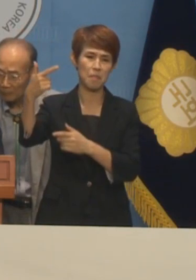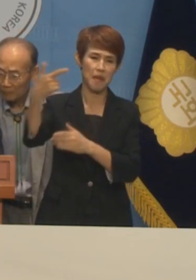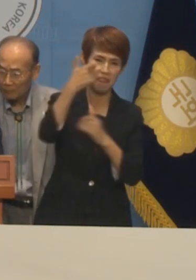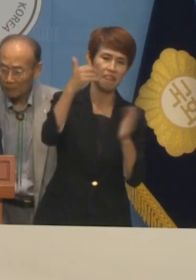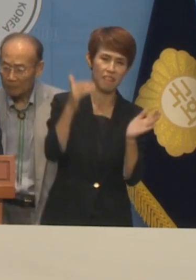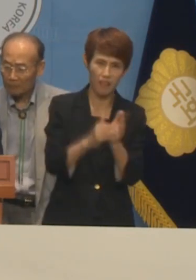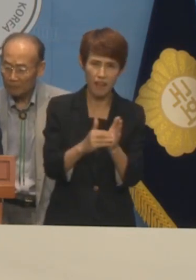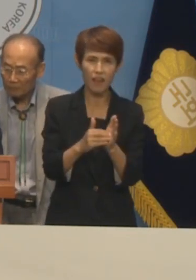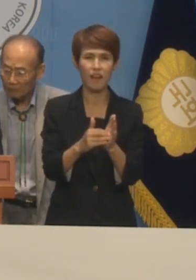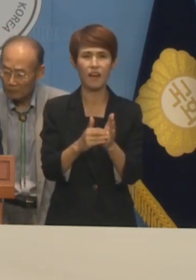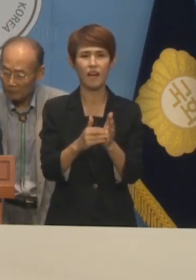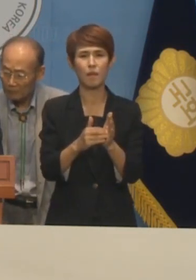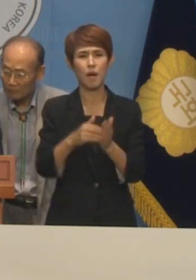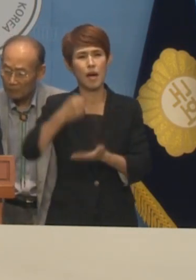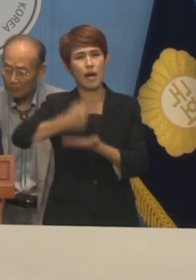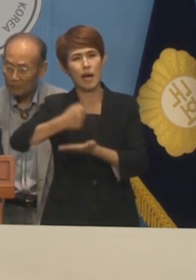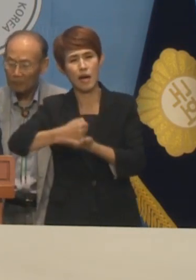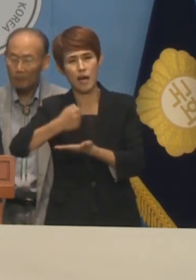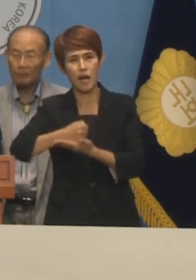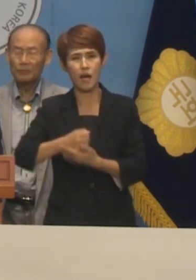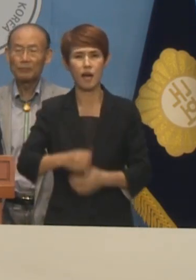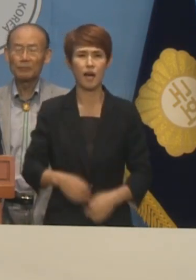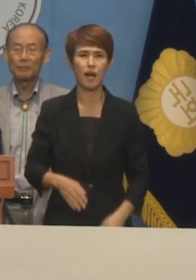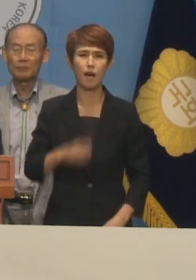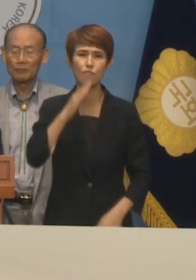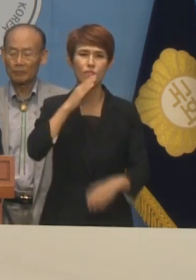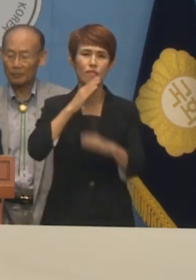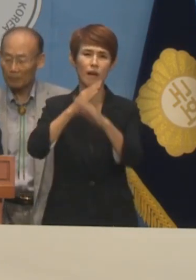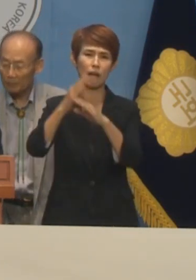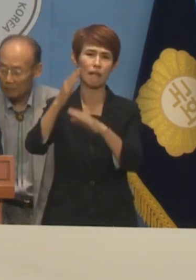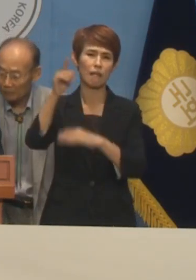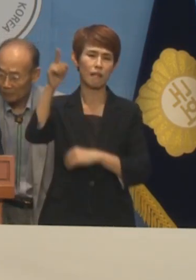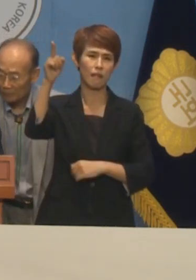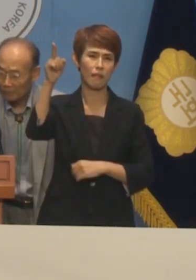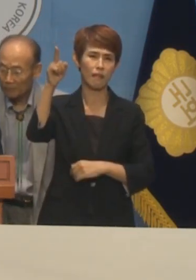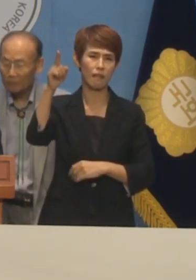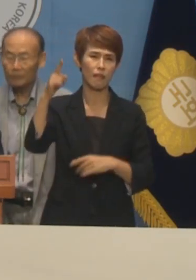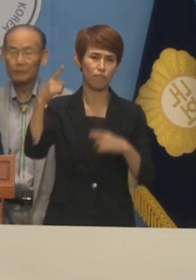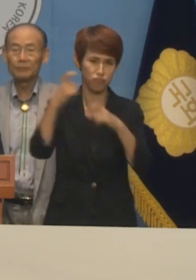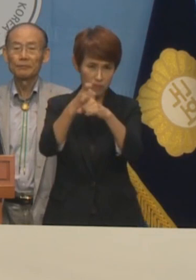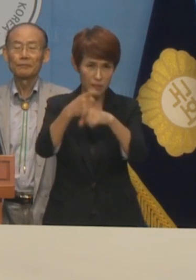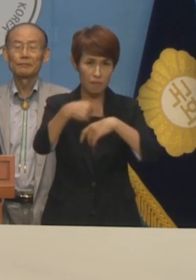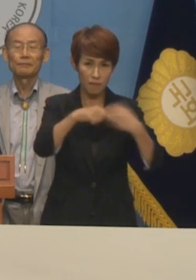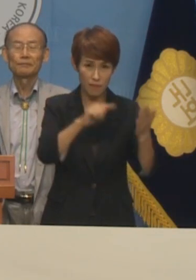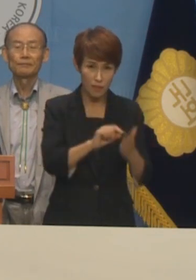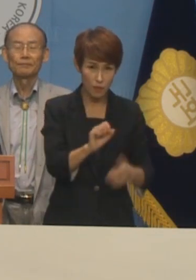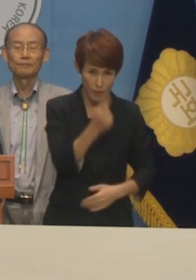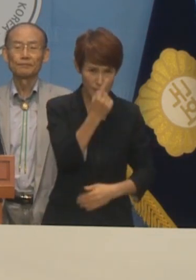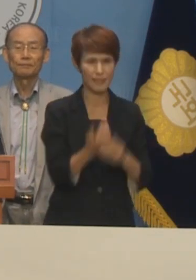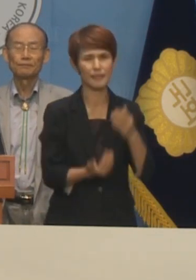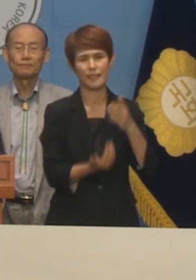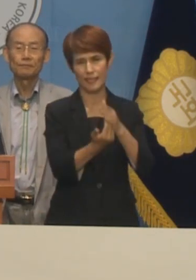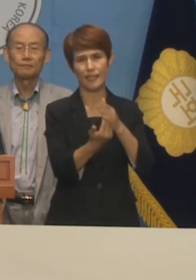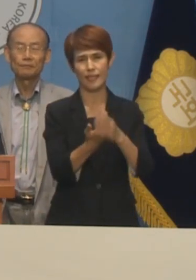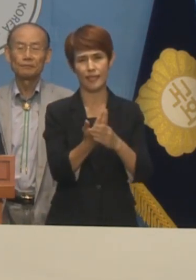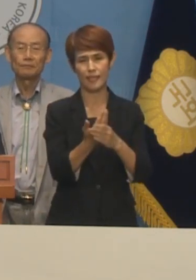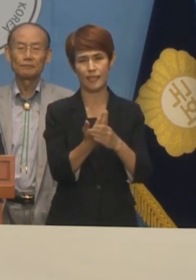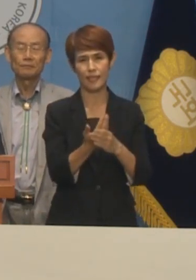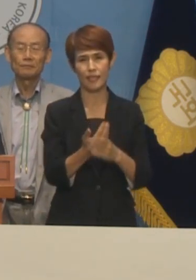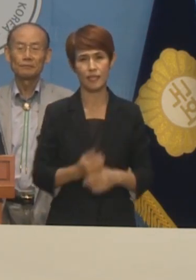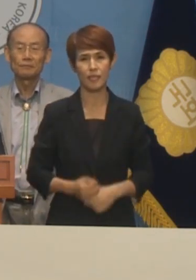참수작전 등 대북 적대 때문이다. 이 대북 적대시